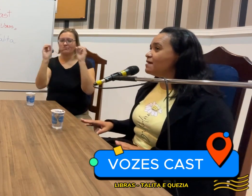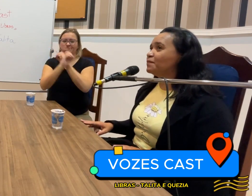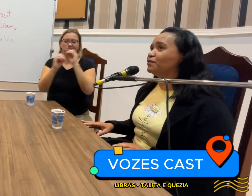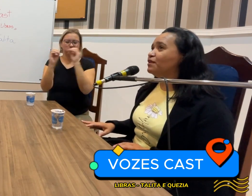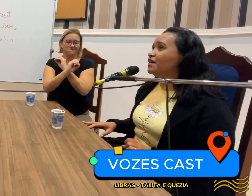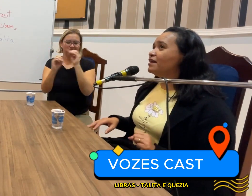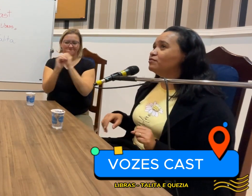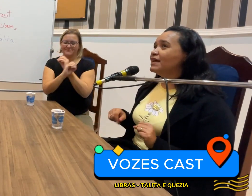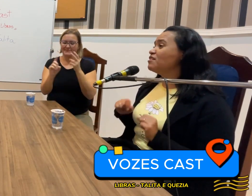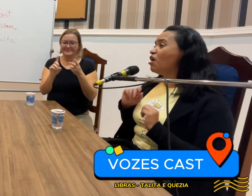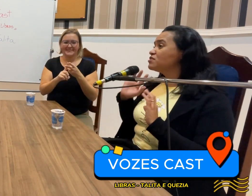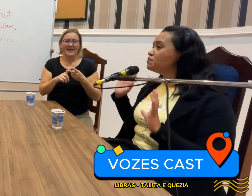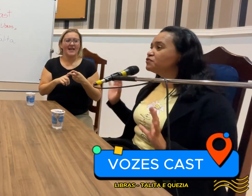Por exemplo, eu nem gosto muito de